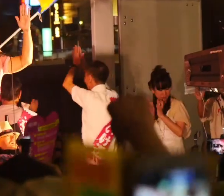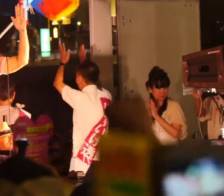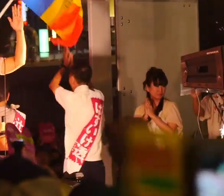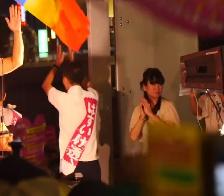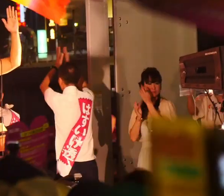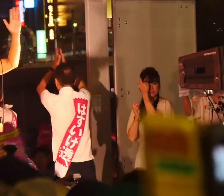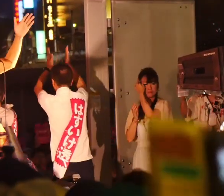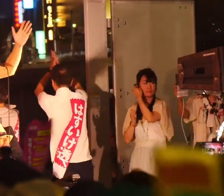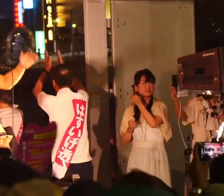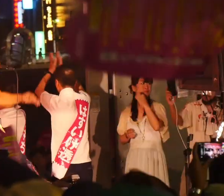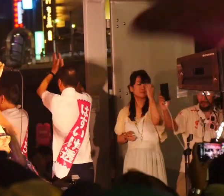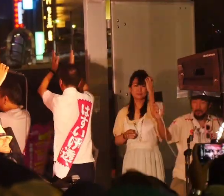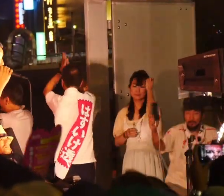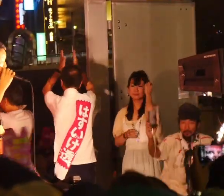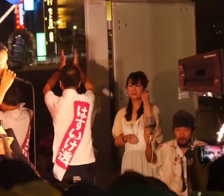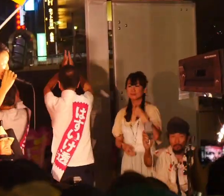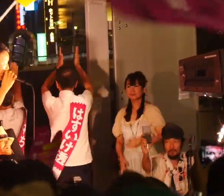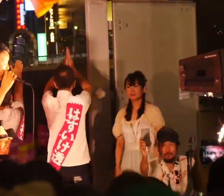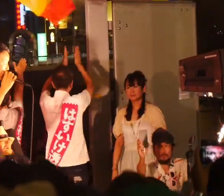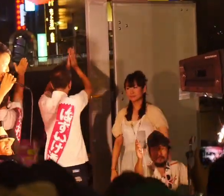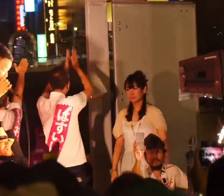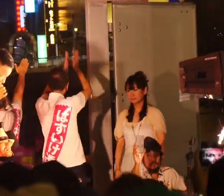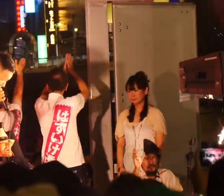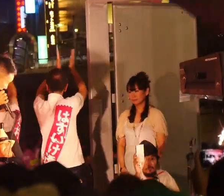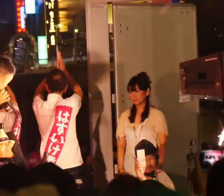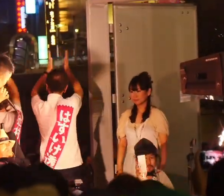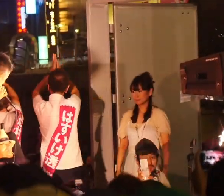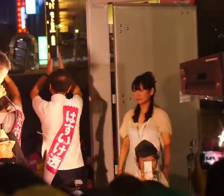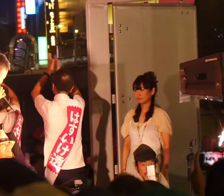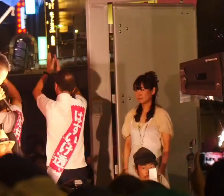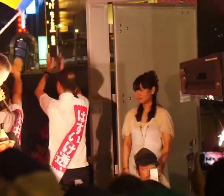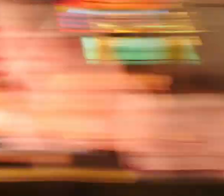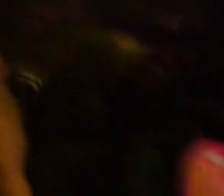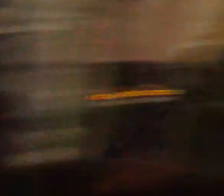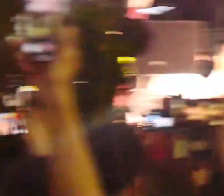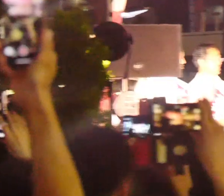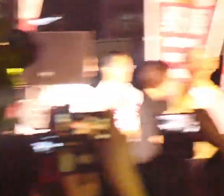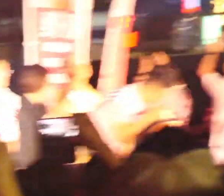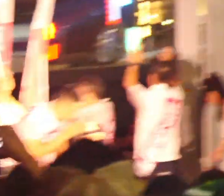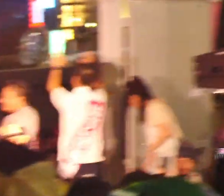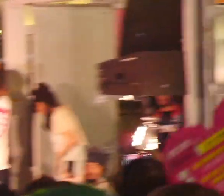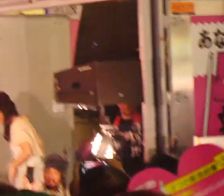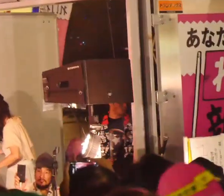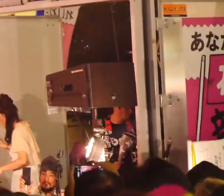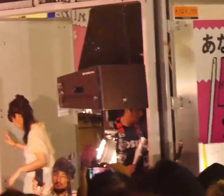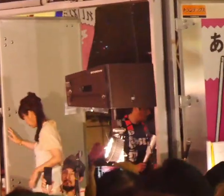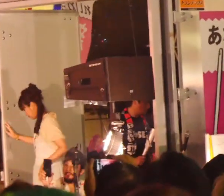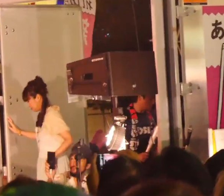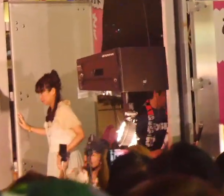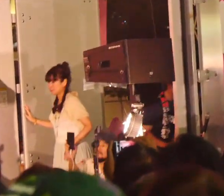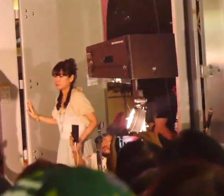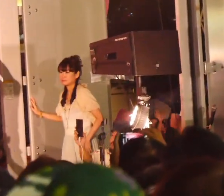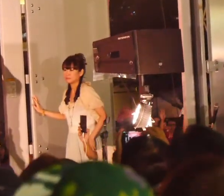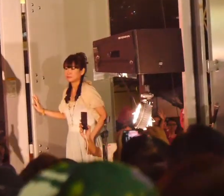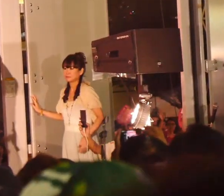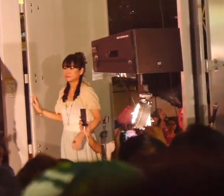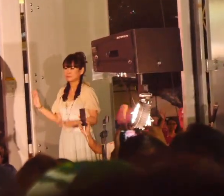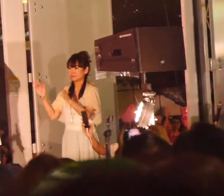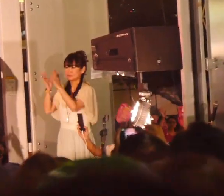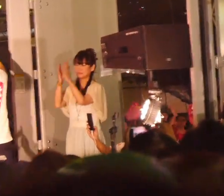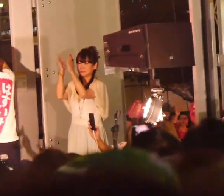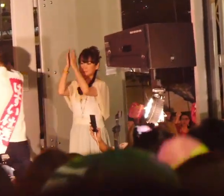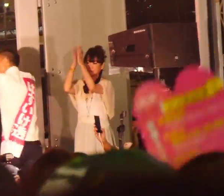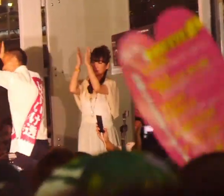令和新選組、皆さんのお力を貸してください。紹介します、一人ずつ。特定枠1位、船